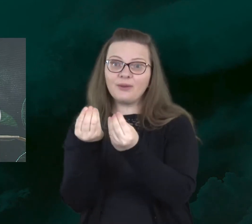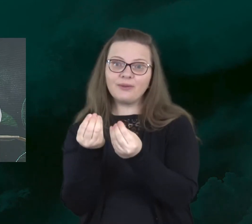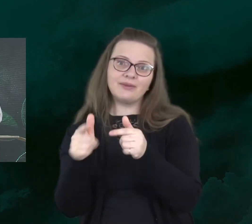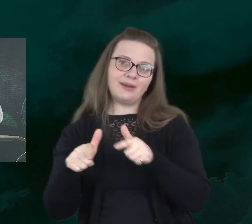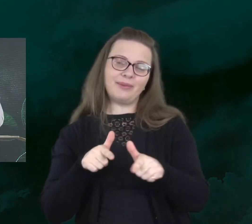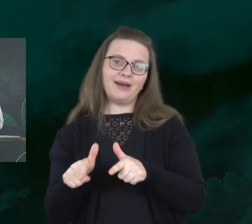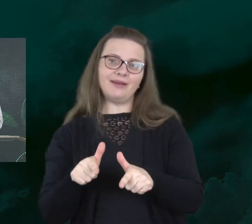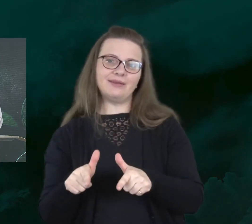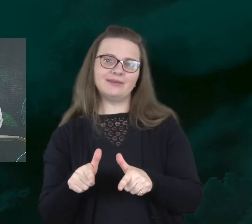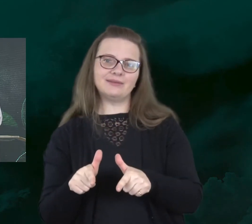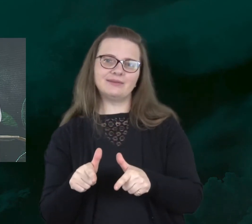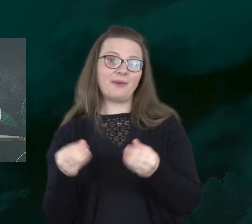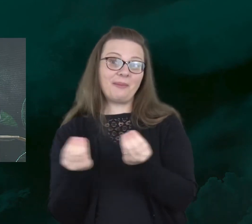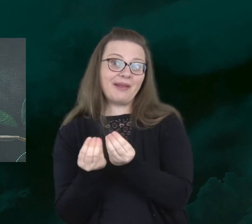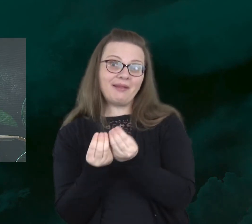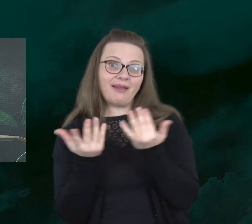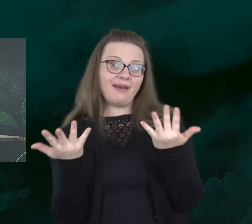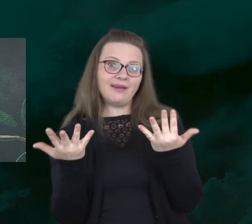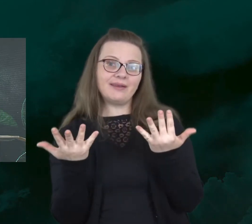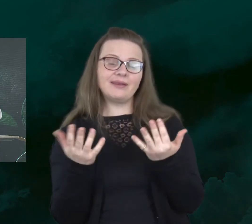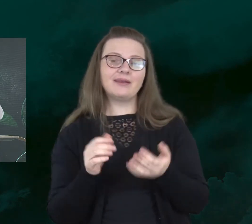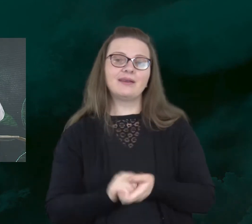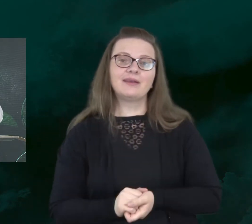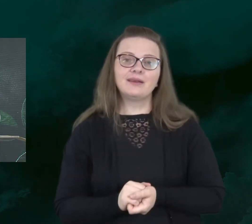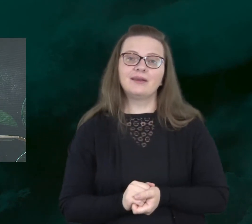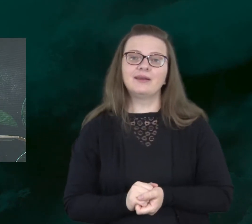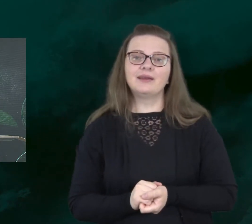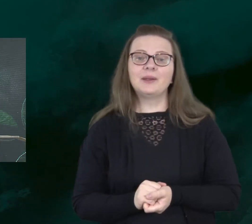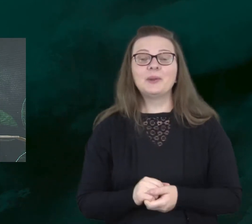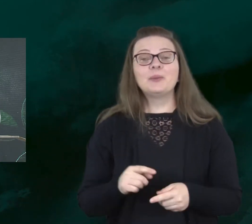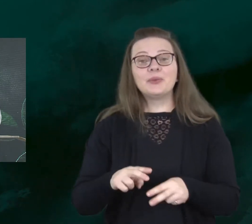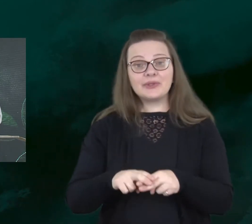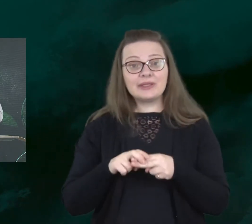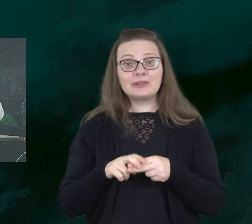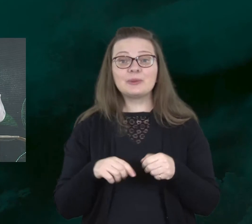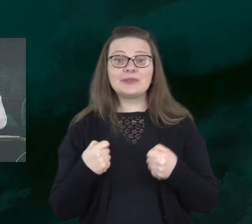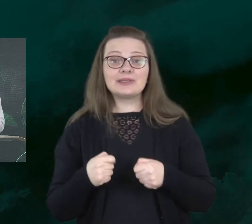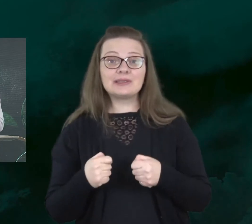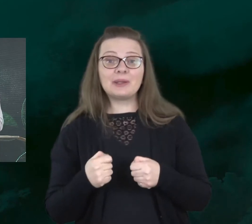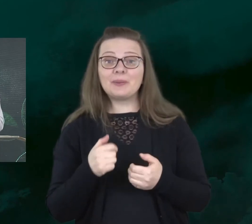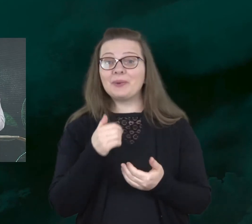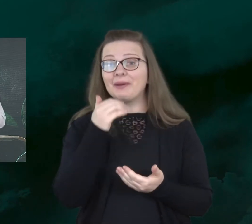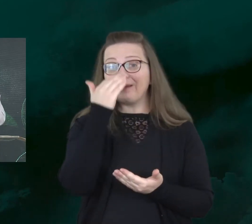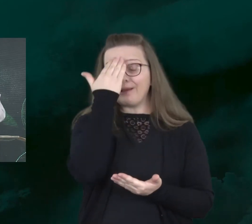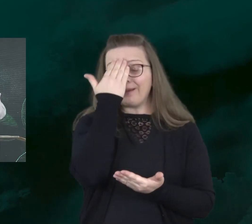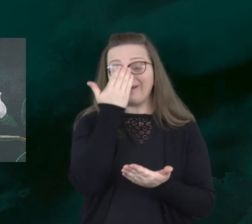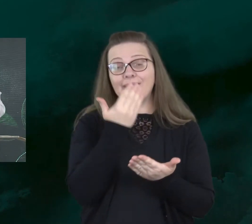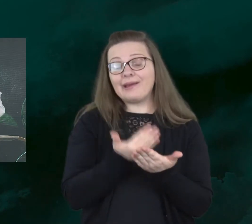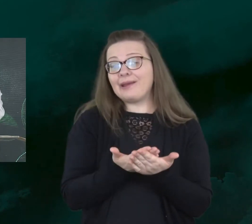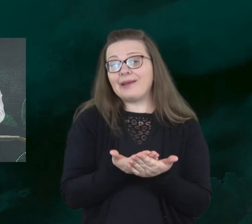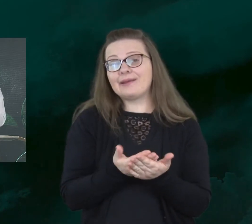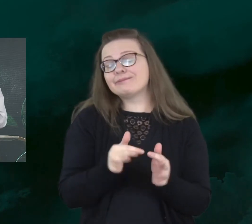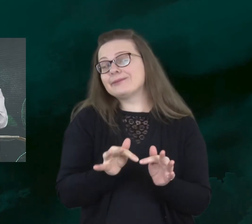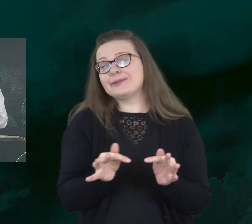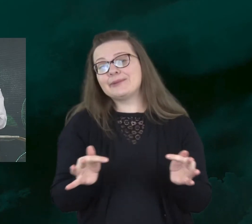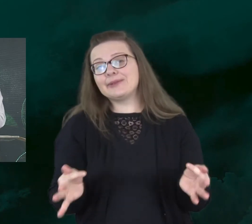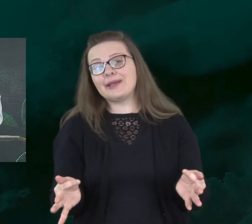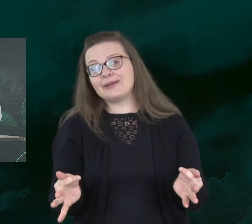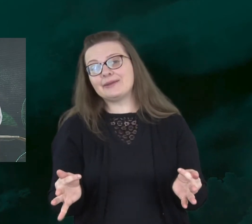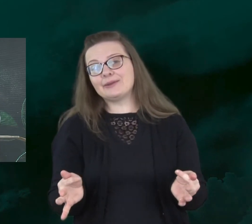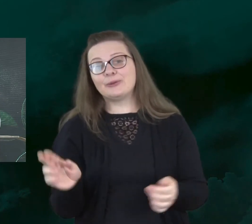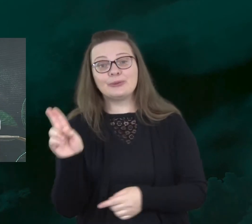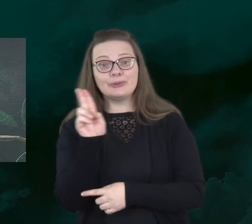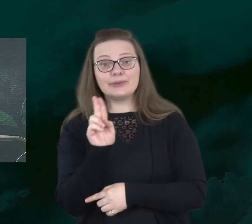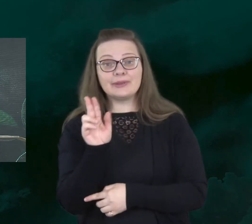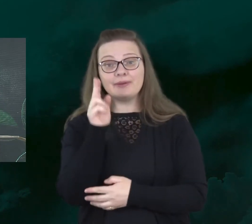fé aqui é o seu crer. Quando você crê com simplicidade a palavra, o Senhor opera milagres. E não